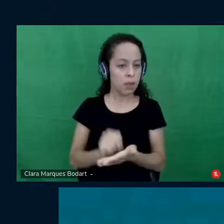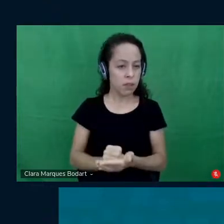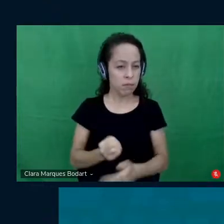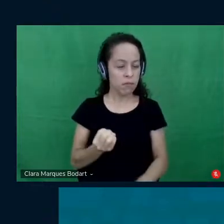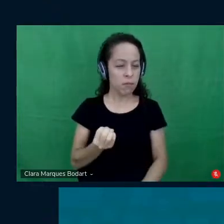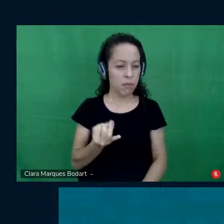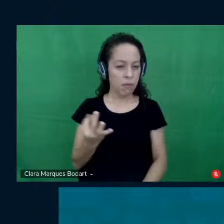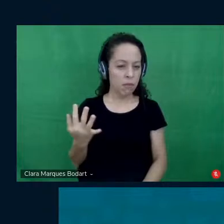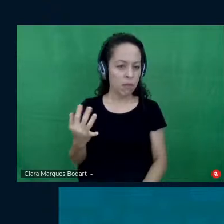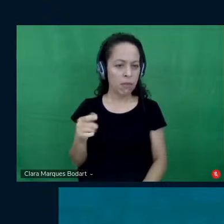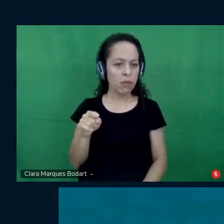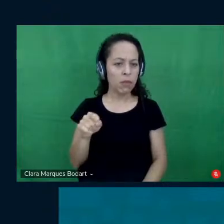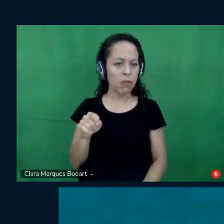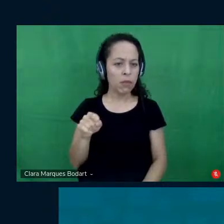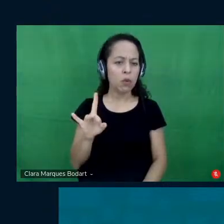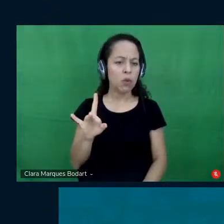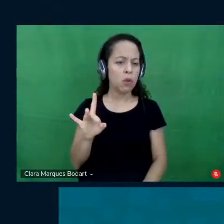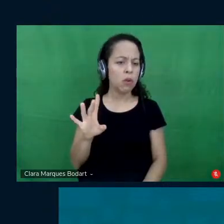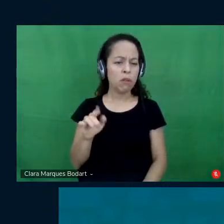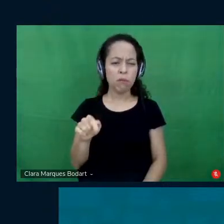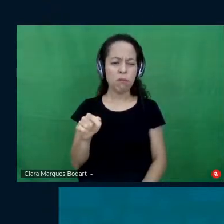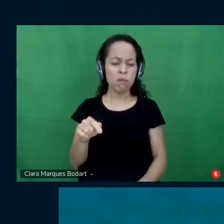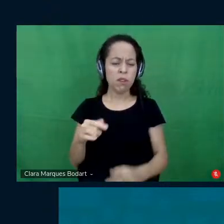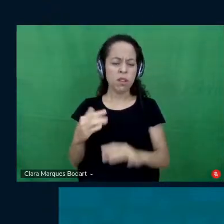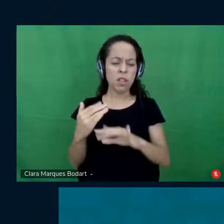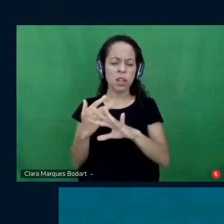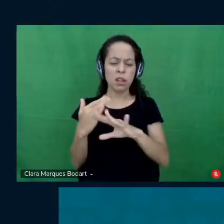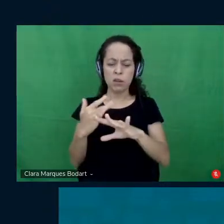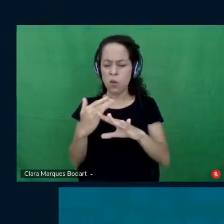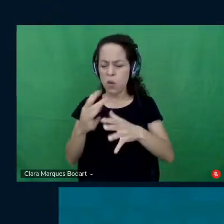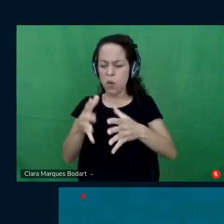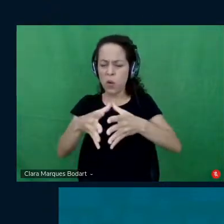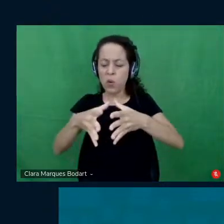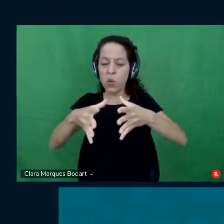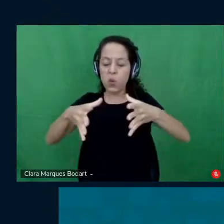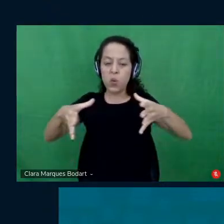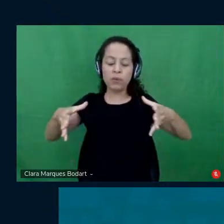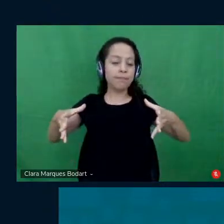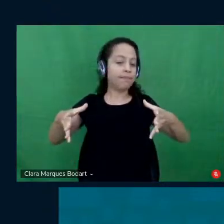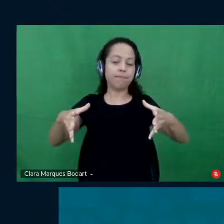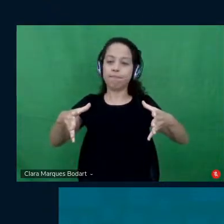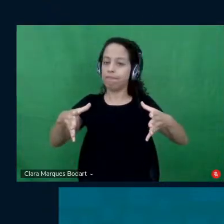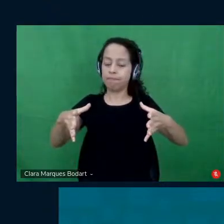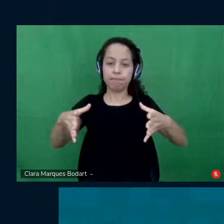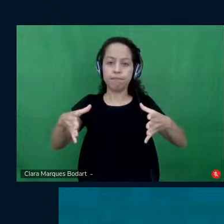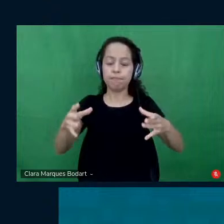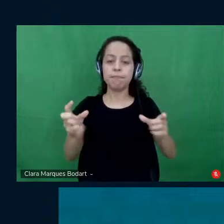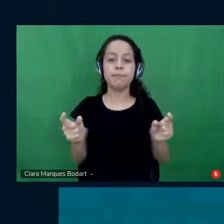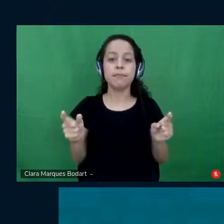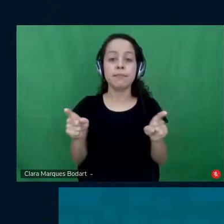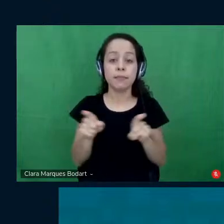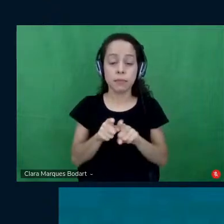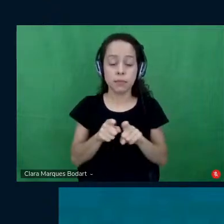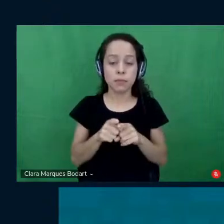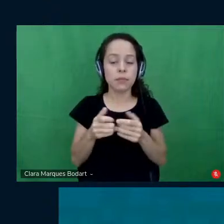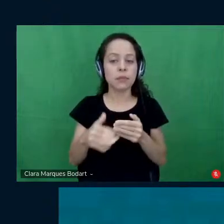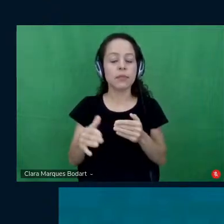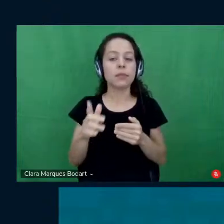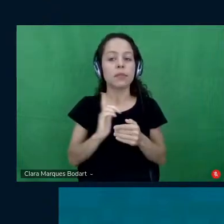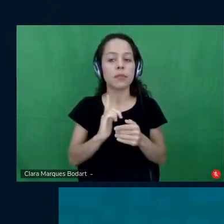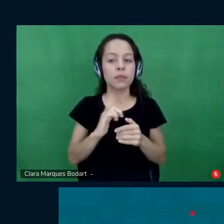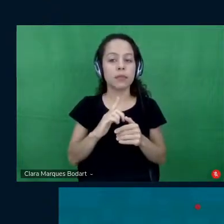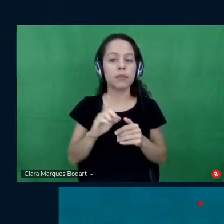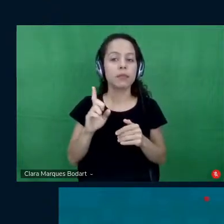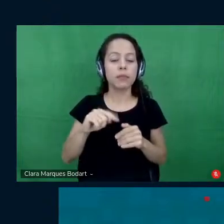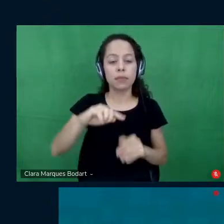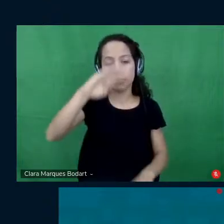isso se dá não apenas nas grandes cidades, nos grandes centros urbanos, isso se dá vai se ampliando em todo o